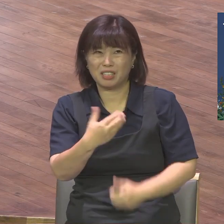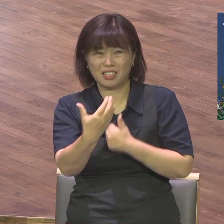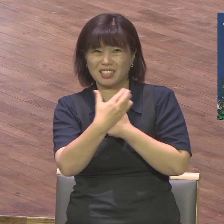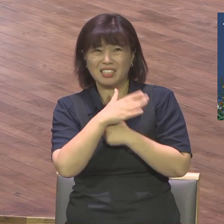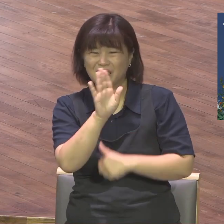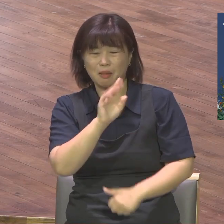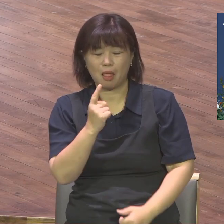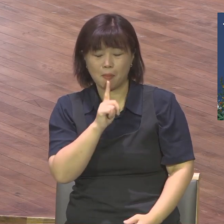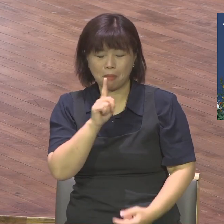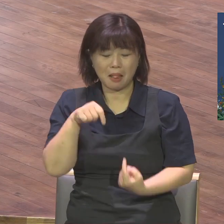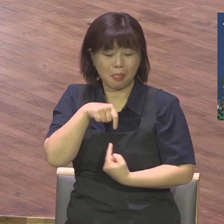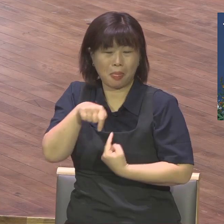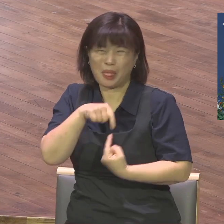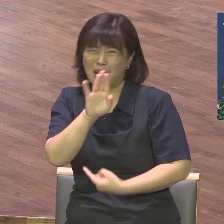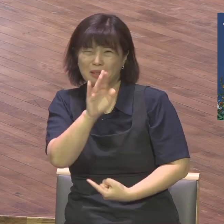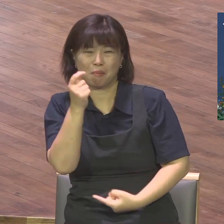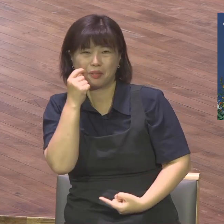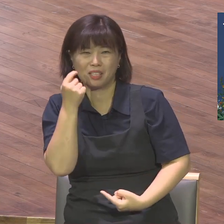사람 아니요.